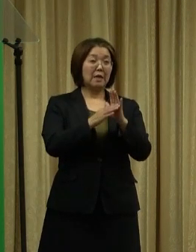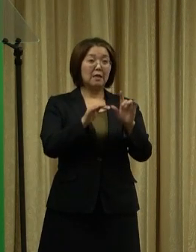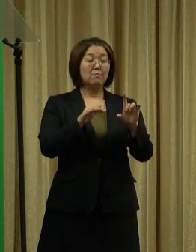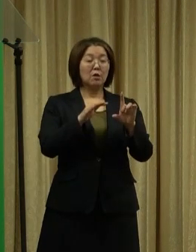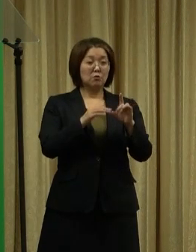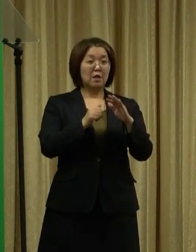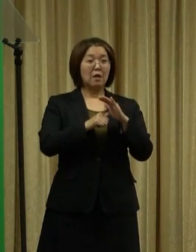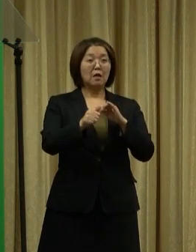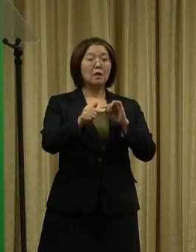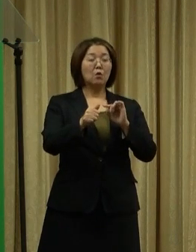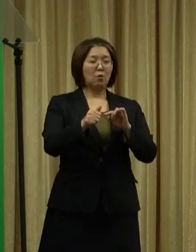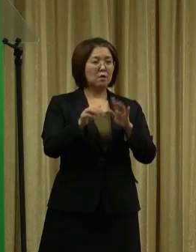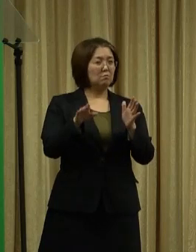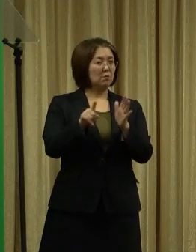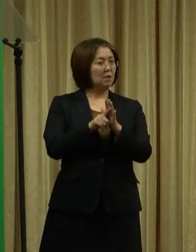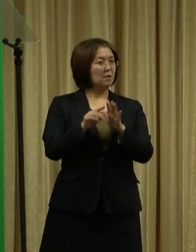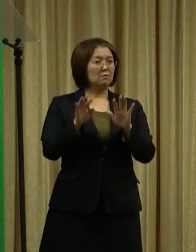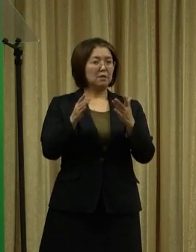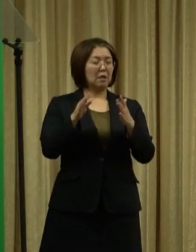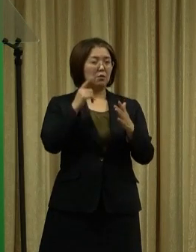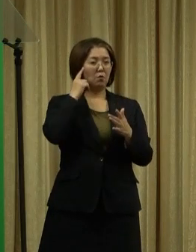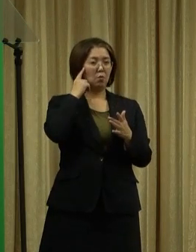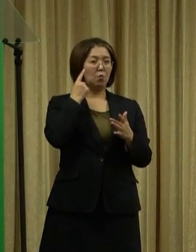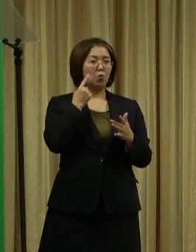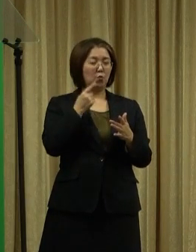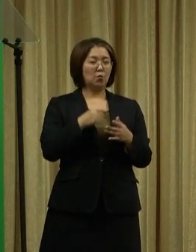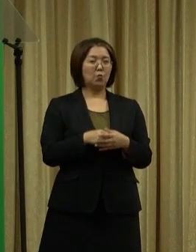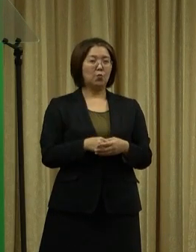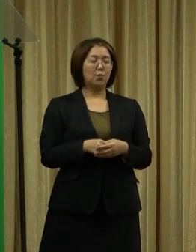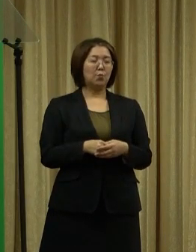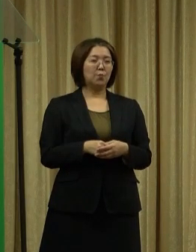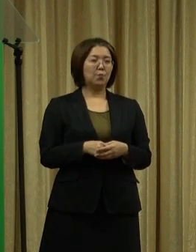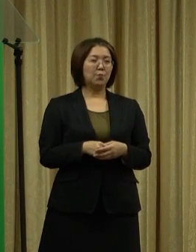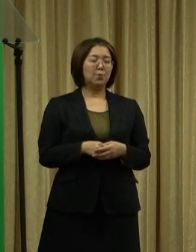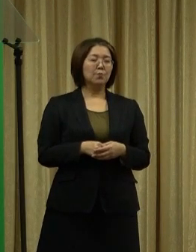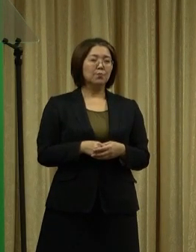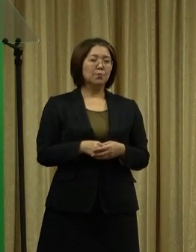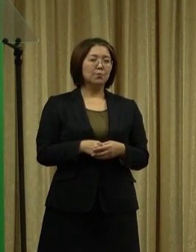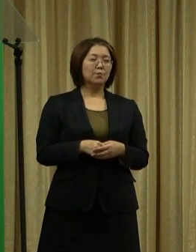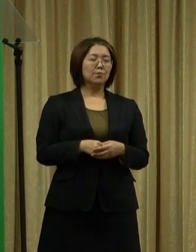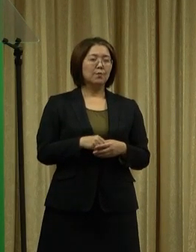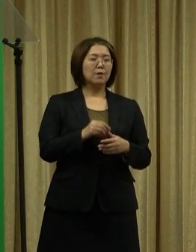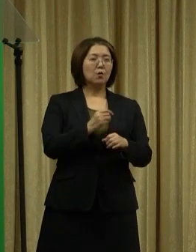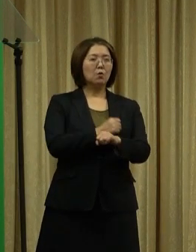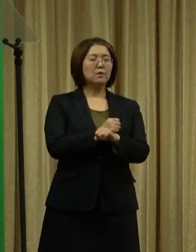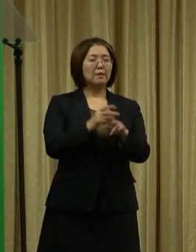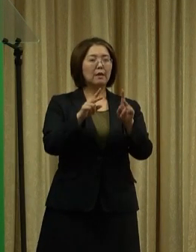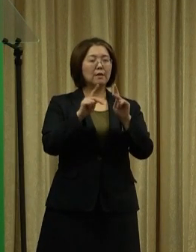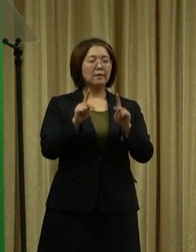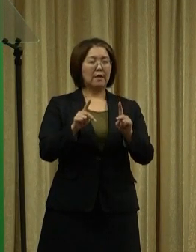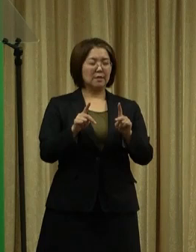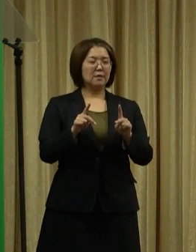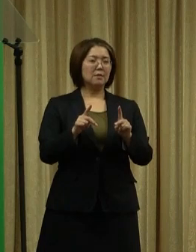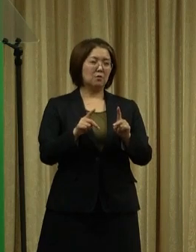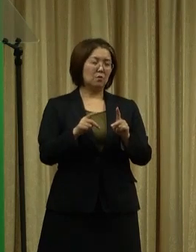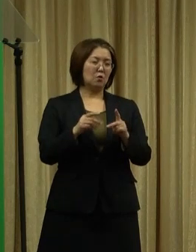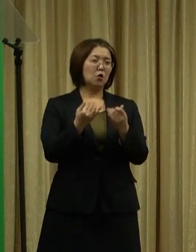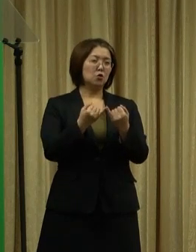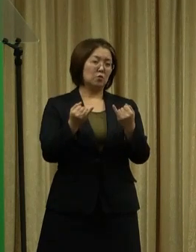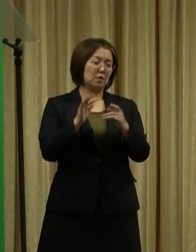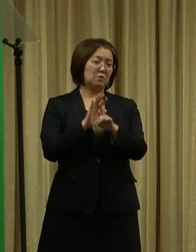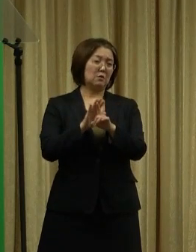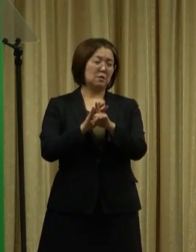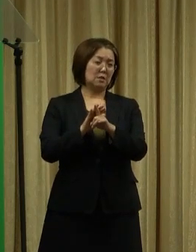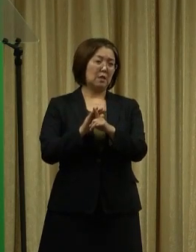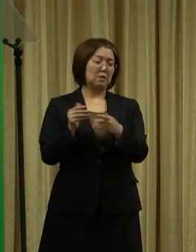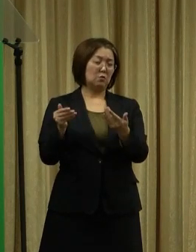は他県でこれも例がないと考えております。また困難な課題を抱える女性の支援事業、